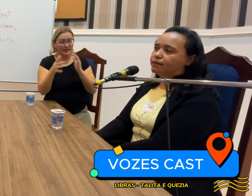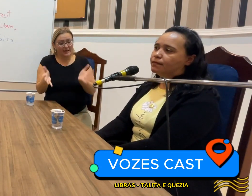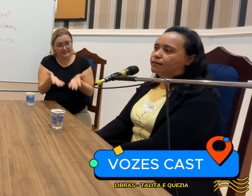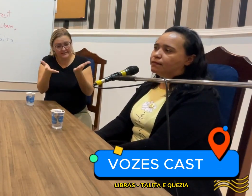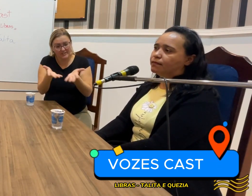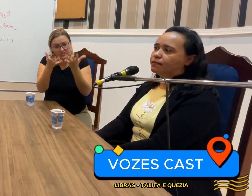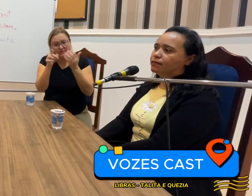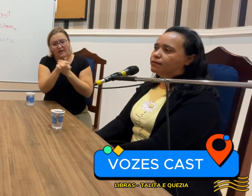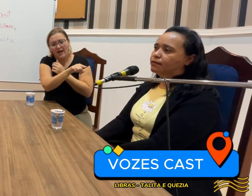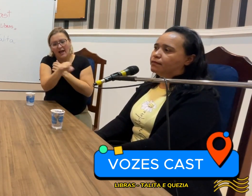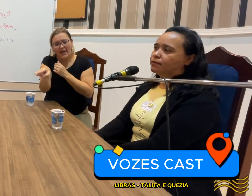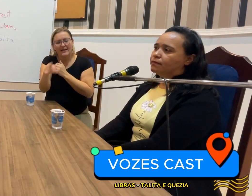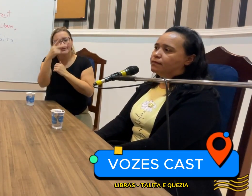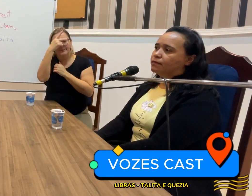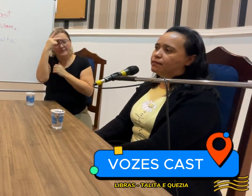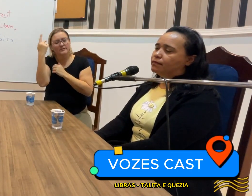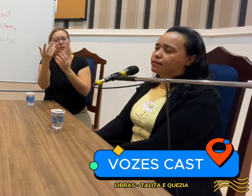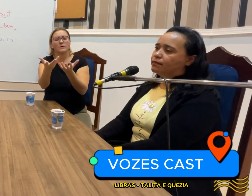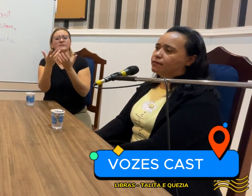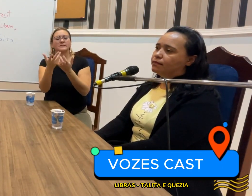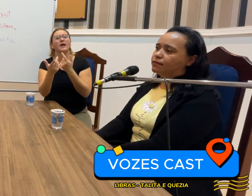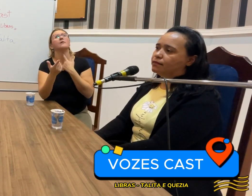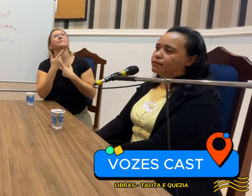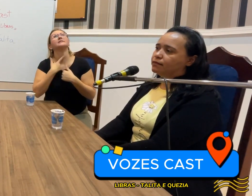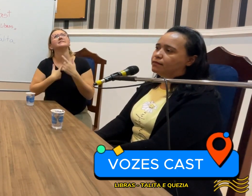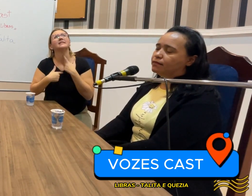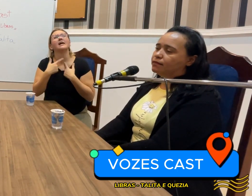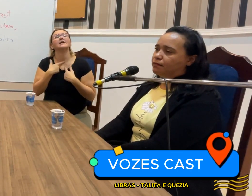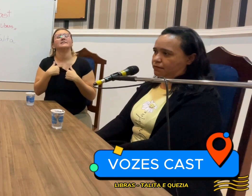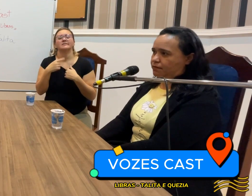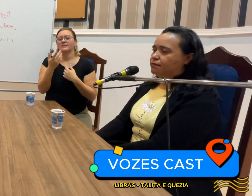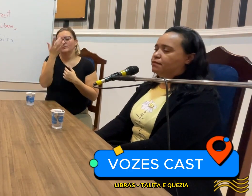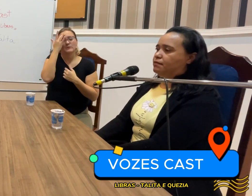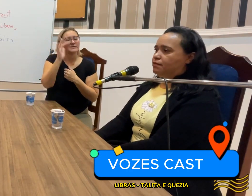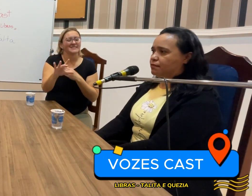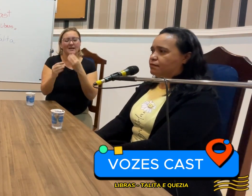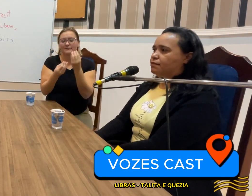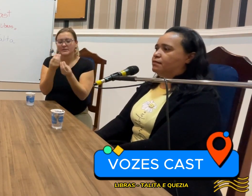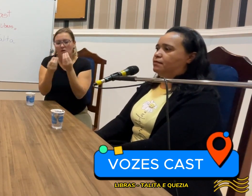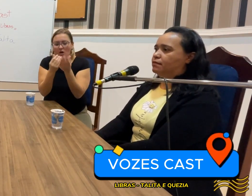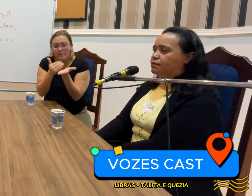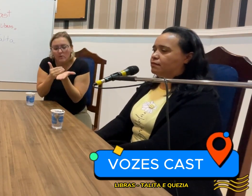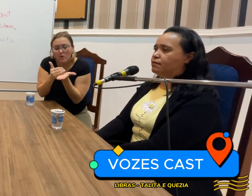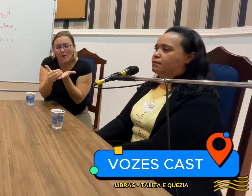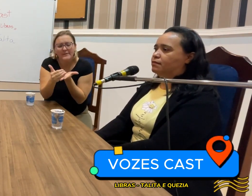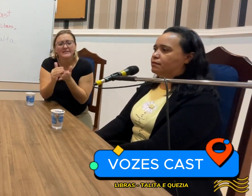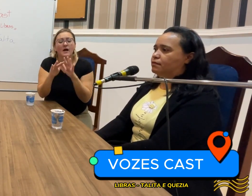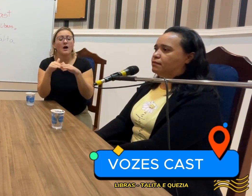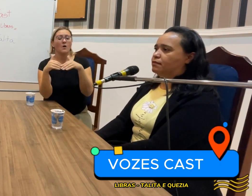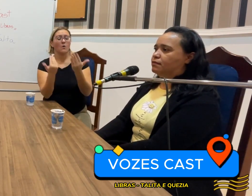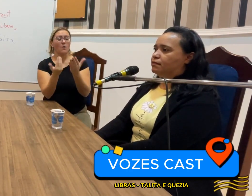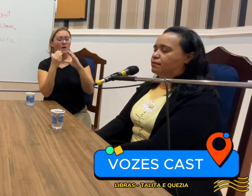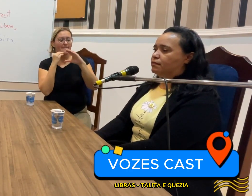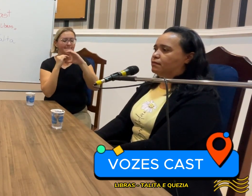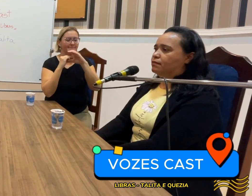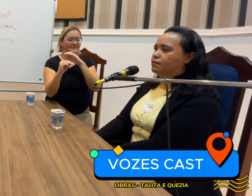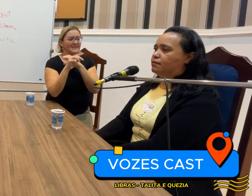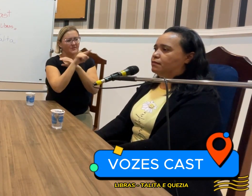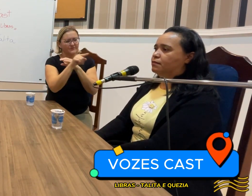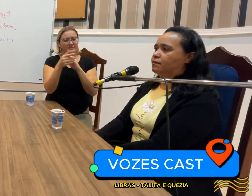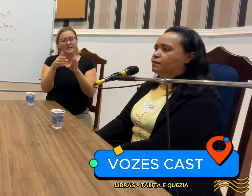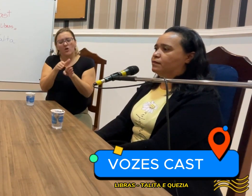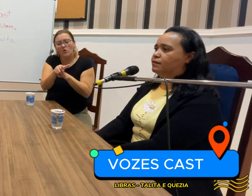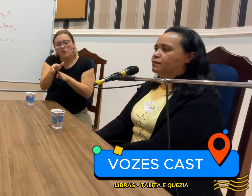não têm a motivação, não sabem por onde começar esse trabalho. Então, qual a mensagem, a